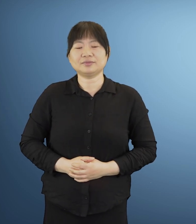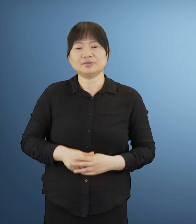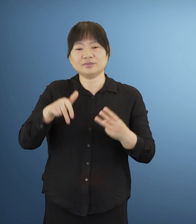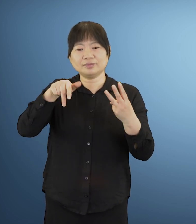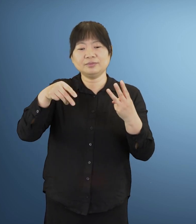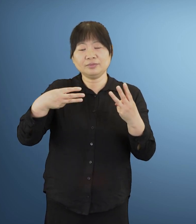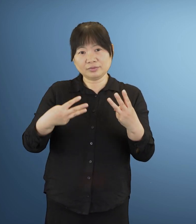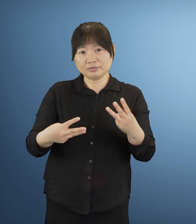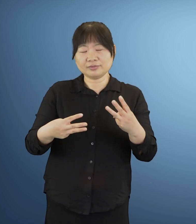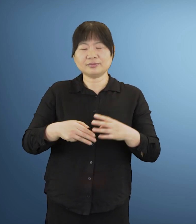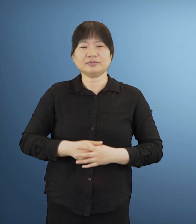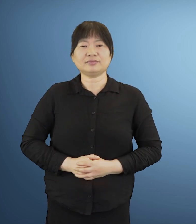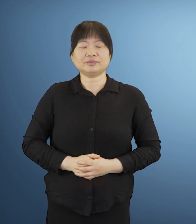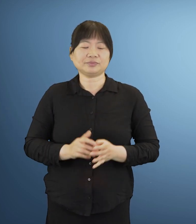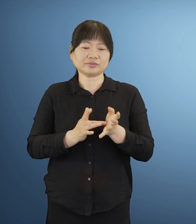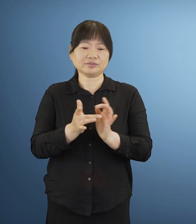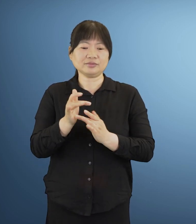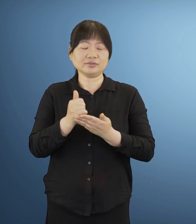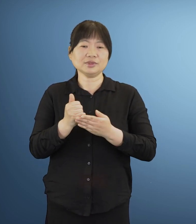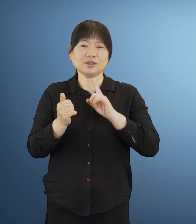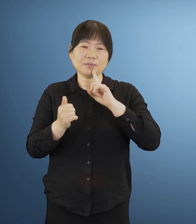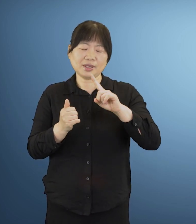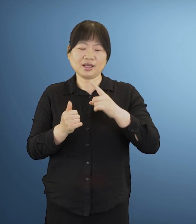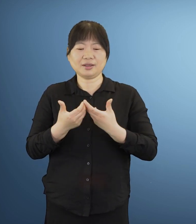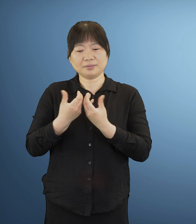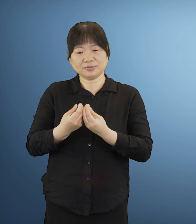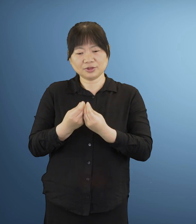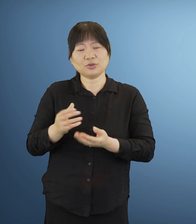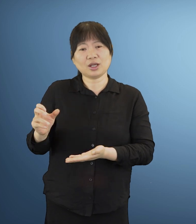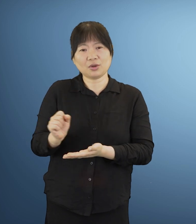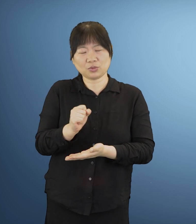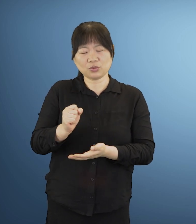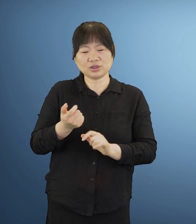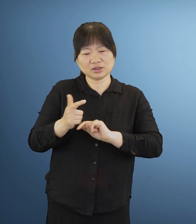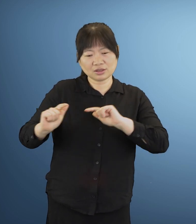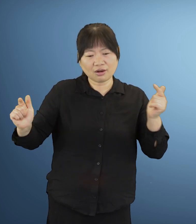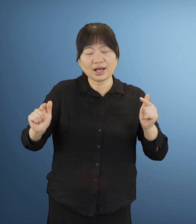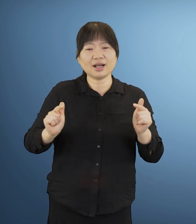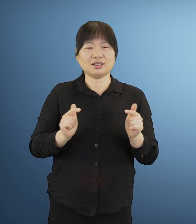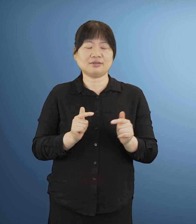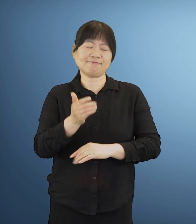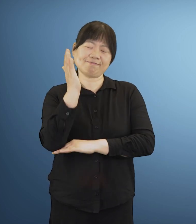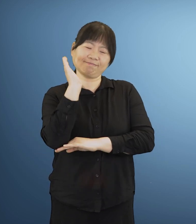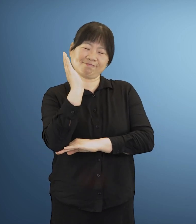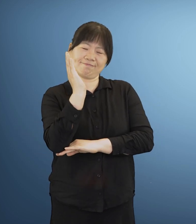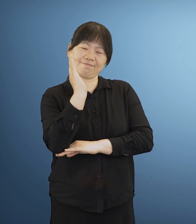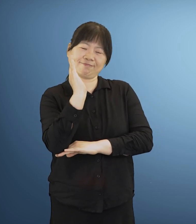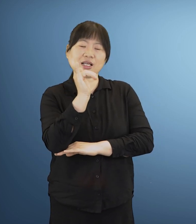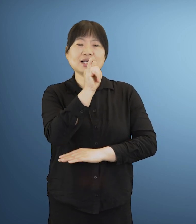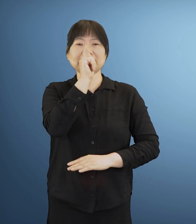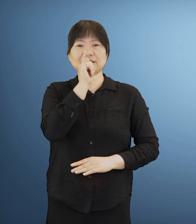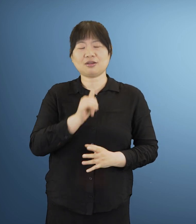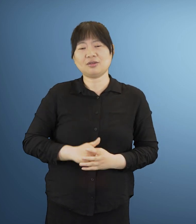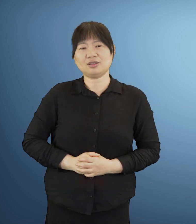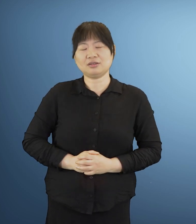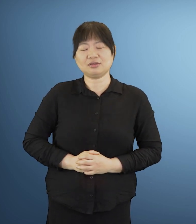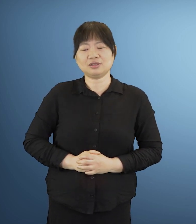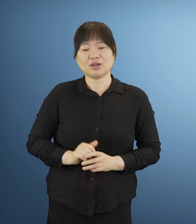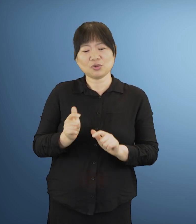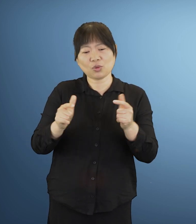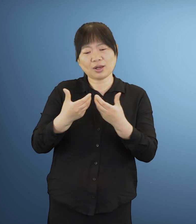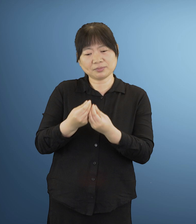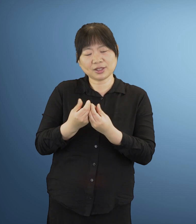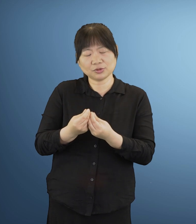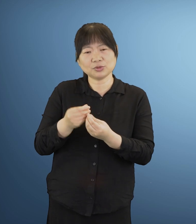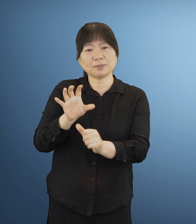3절, 예수께서 비유로 여러 가지를 그들에게 말씀하여 이르시되, 그 여러 가지 비유